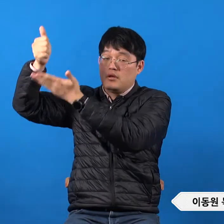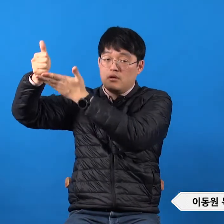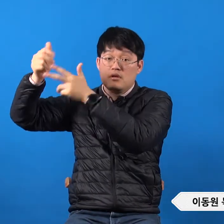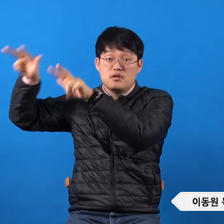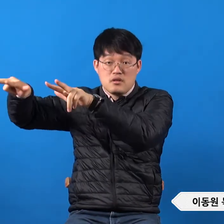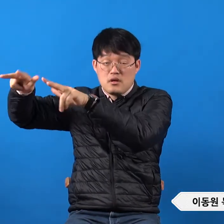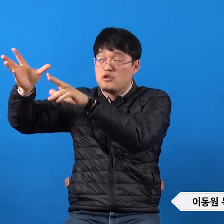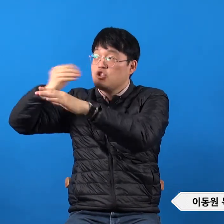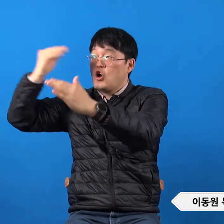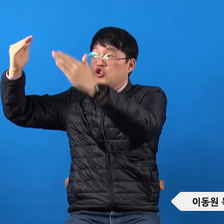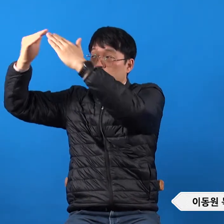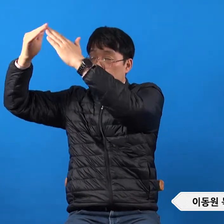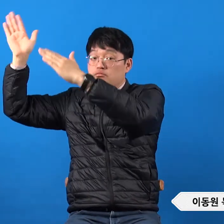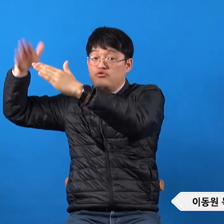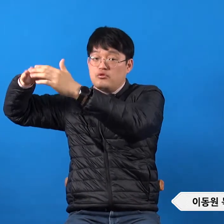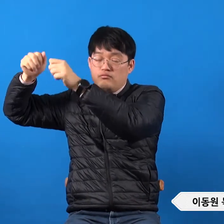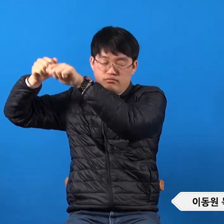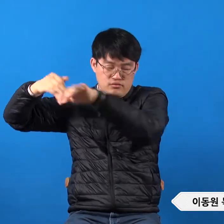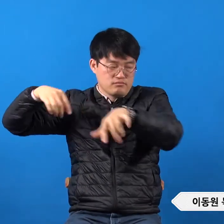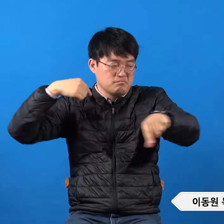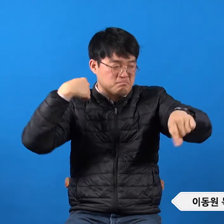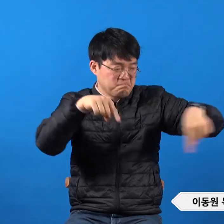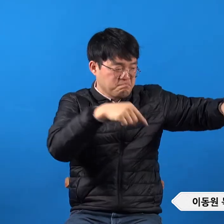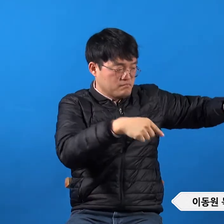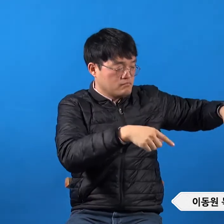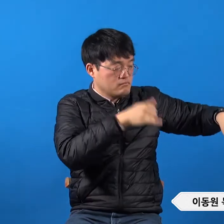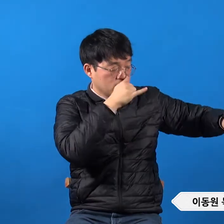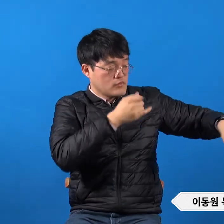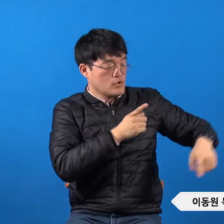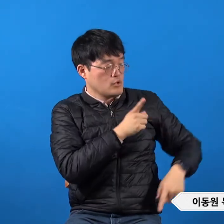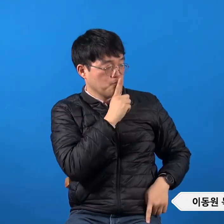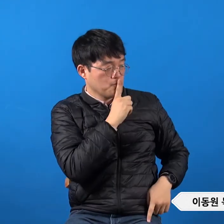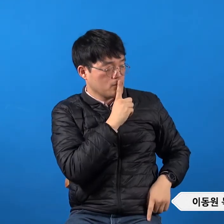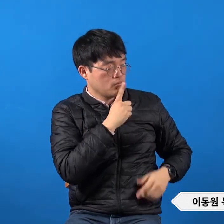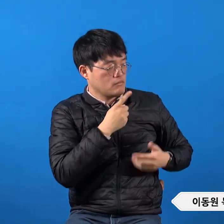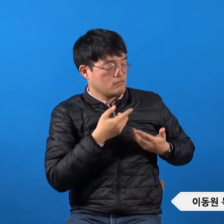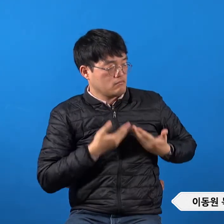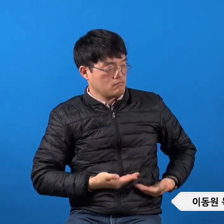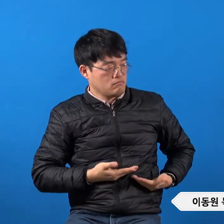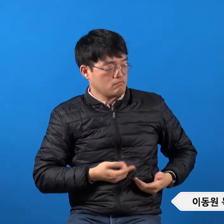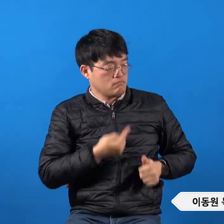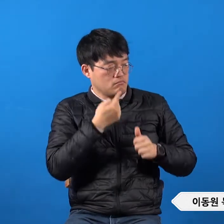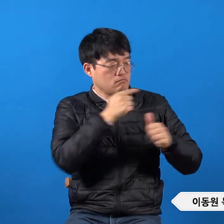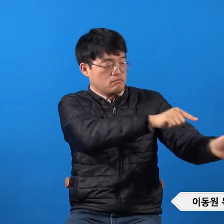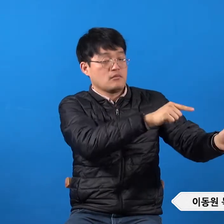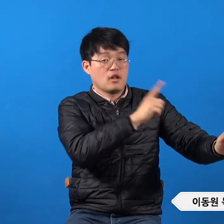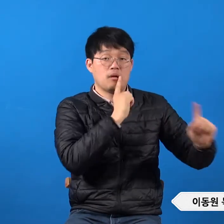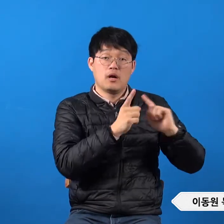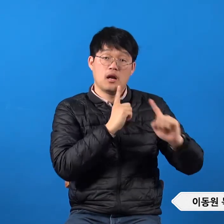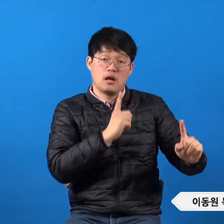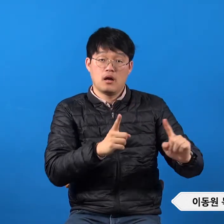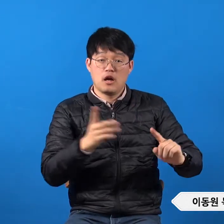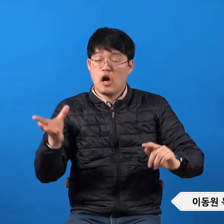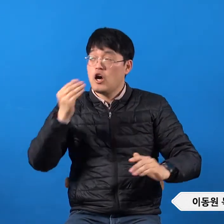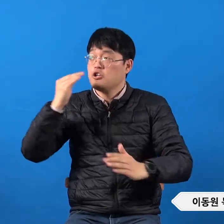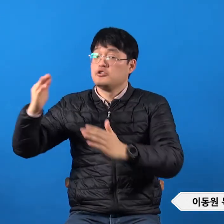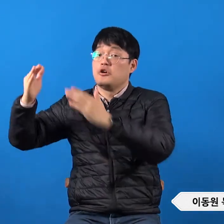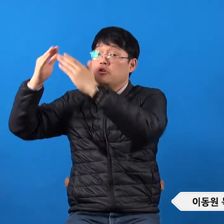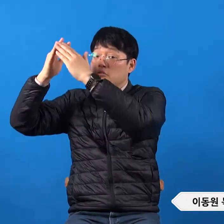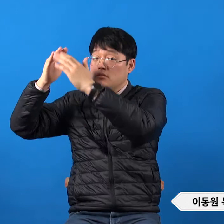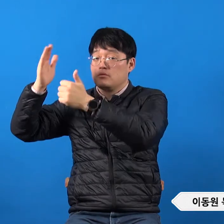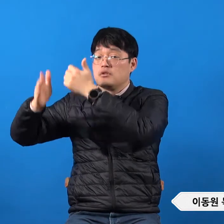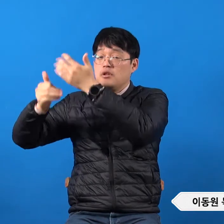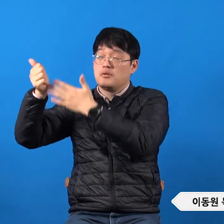하나님이 다스리신다고. 성전에서부터. 이 성전조차도 한때 하나님의